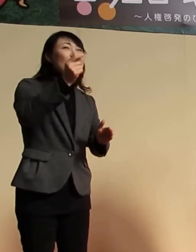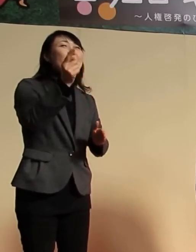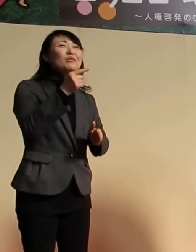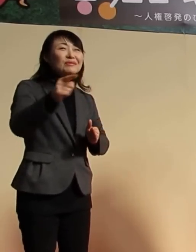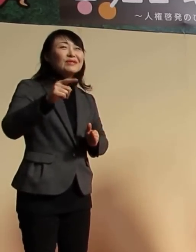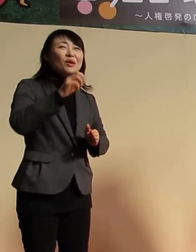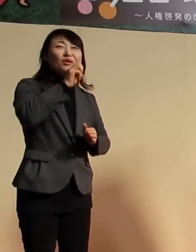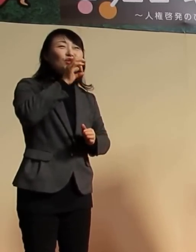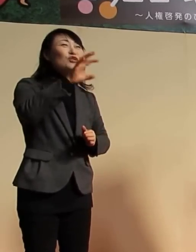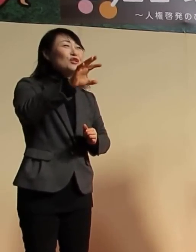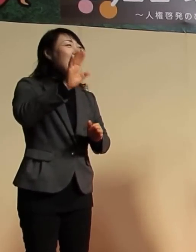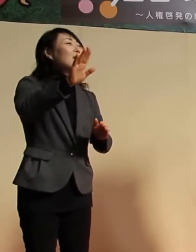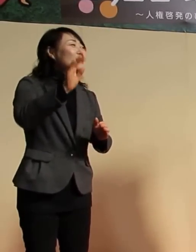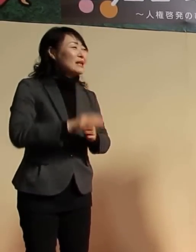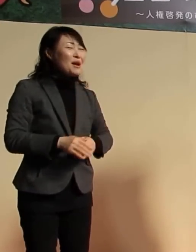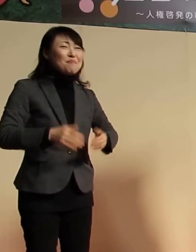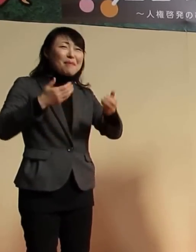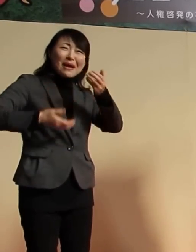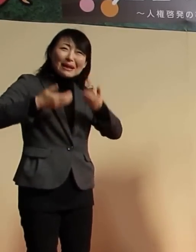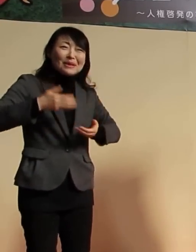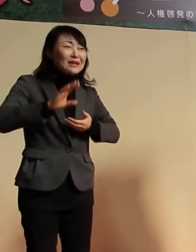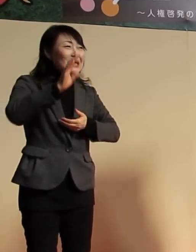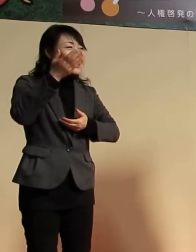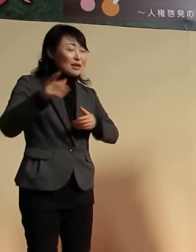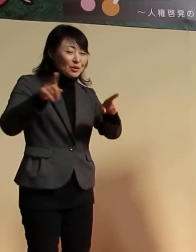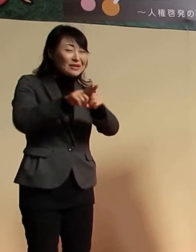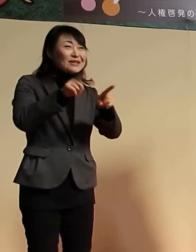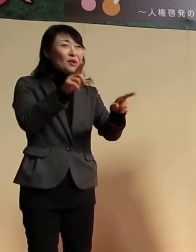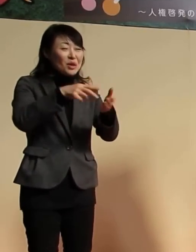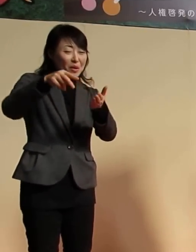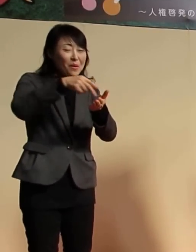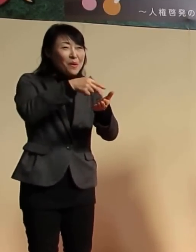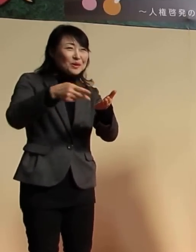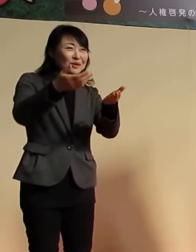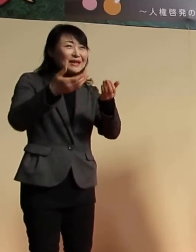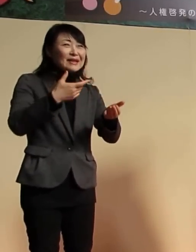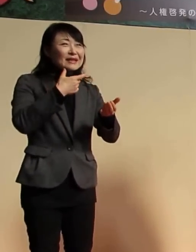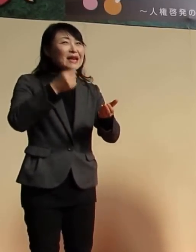かったらね、いろいろ忙しいですけどね、ぜひ一緒に踊っていただければと思います。それでは